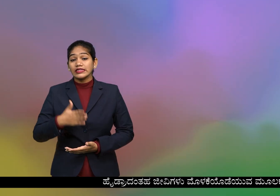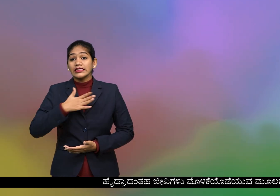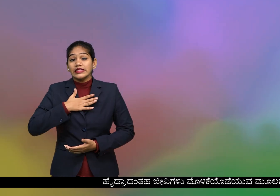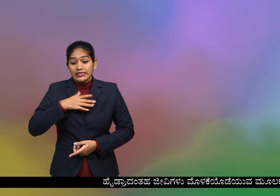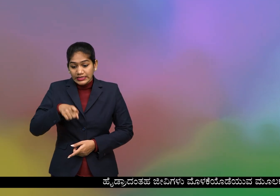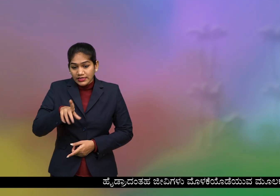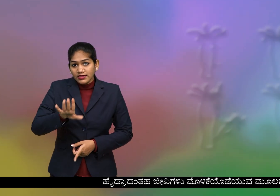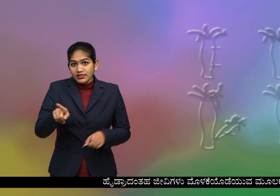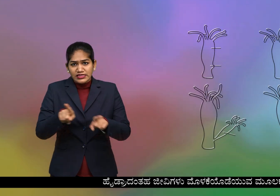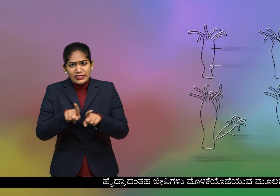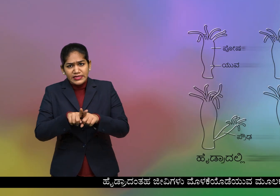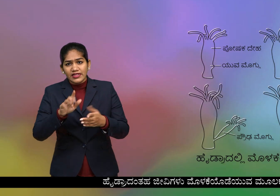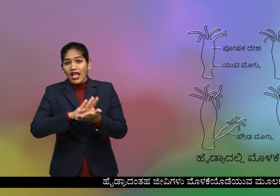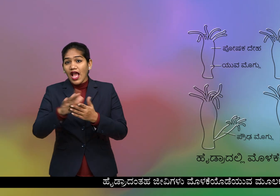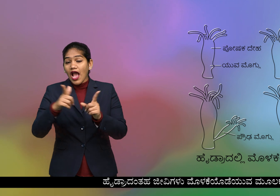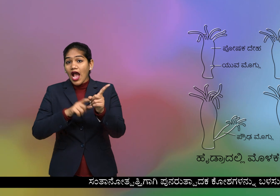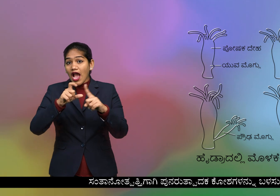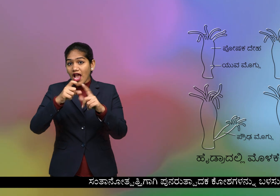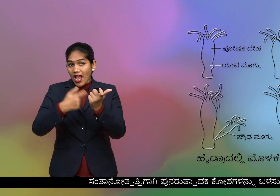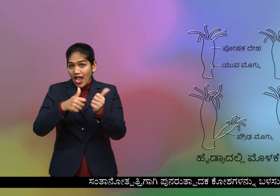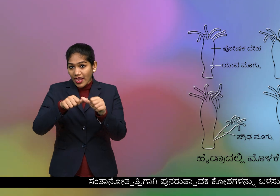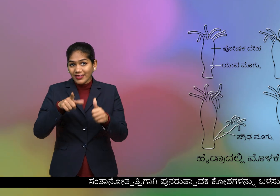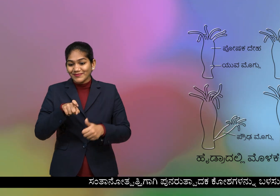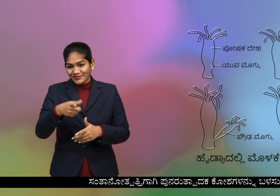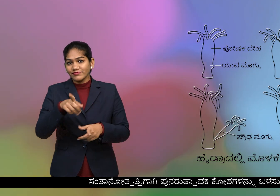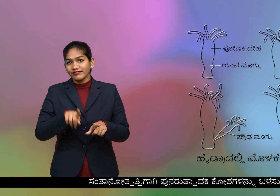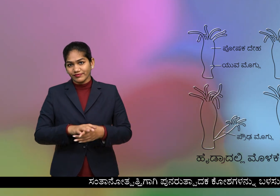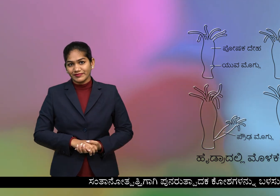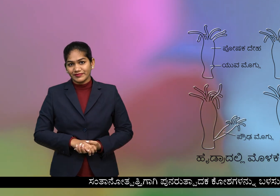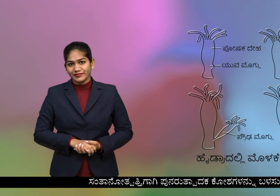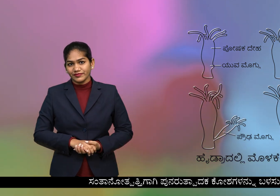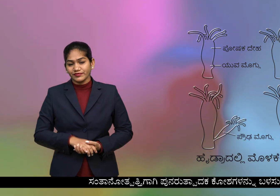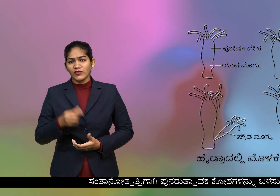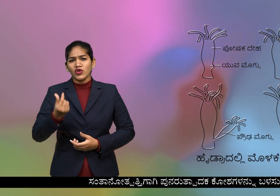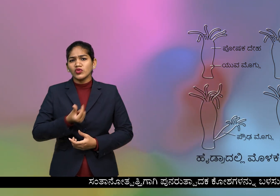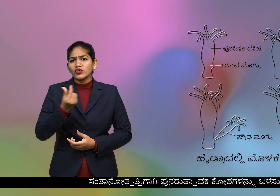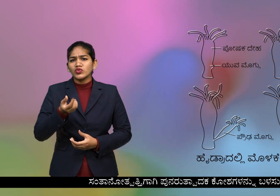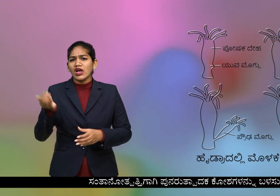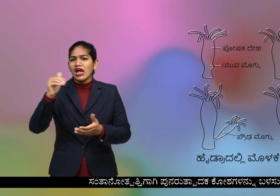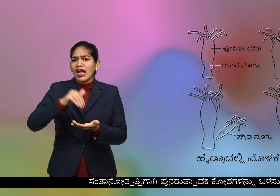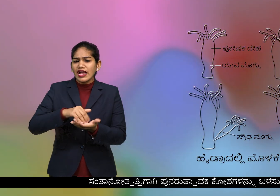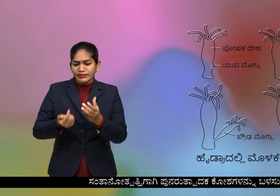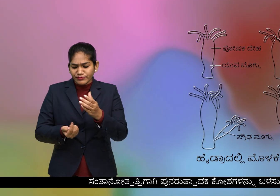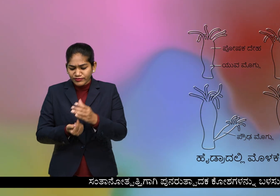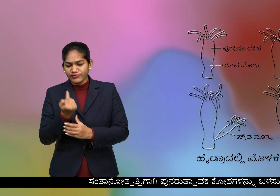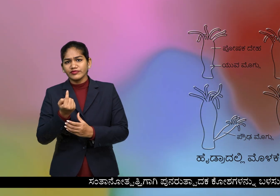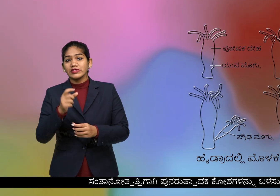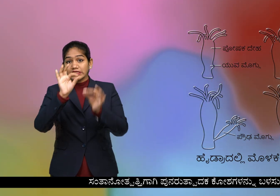ಹೈಡ್ರಾದಂತಹ ಜೀವಿಗಳು ಮೊಳಕೆಯೊಡೆಯುವ ಮೂಲಕ ಸಂತಾನೋತ್ಪತ್ತಿಗಾಗಿ ಪುನರುತ್ಪಾದಕ ಕೋಶಗಳನ್ನ ಬಳಸುತ್ತದೆ.